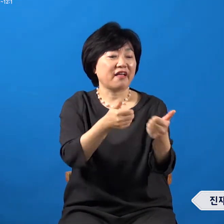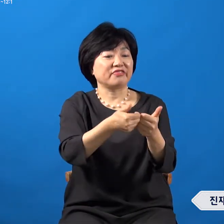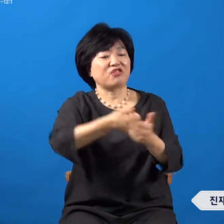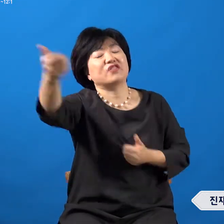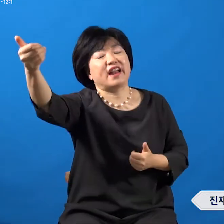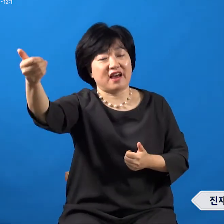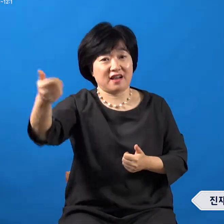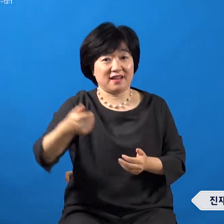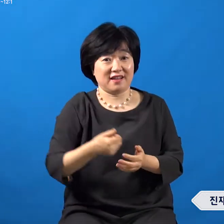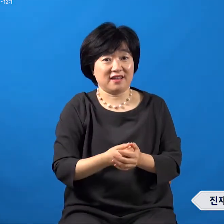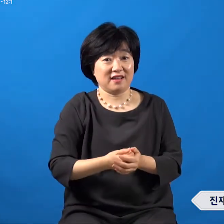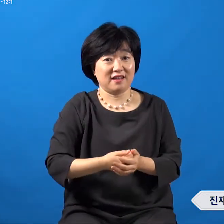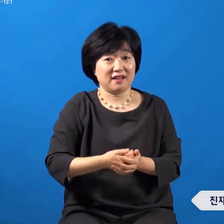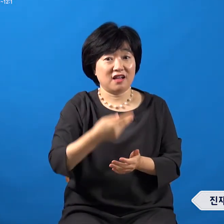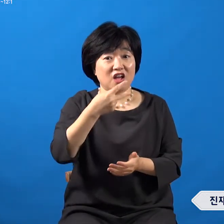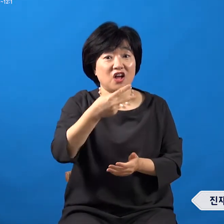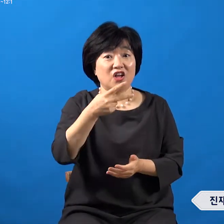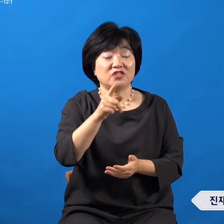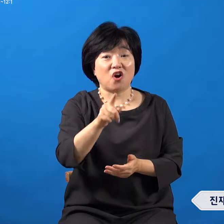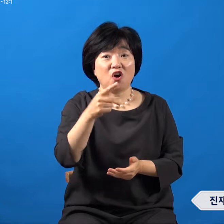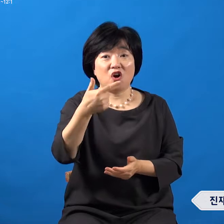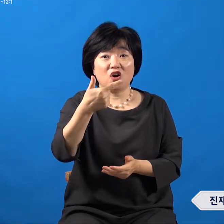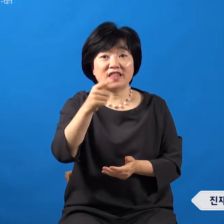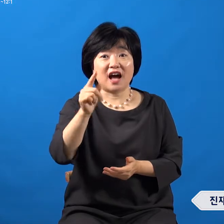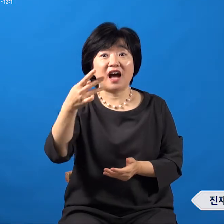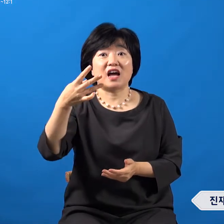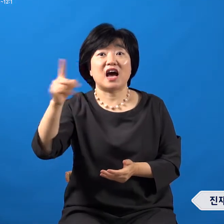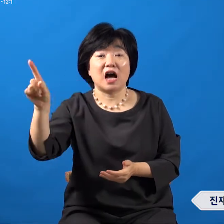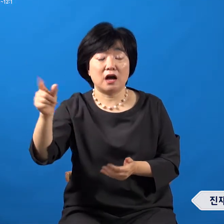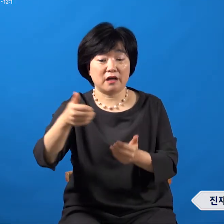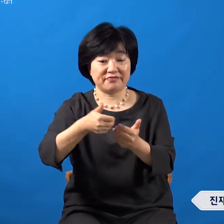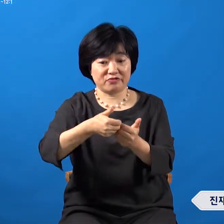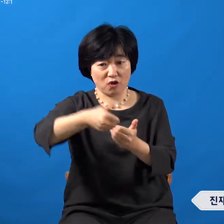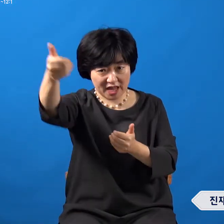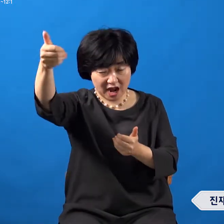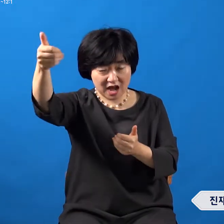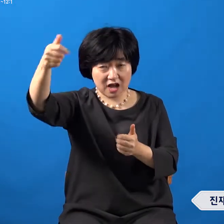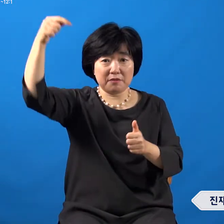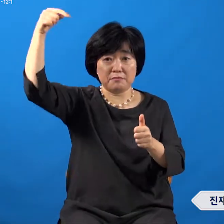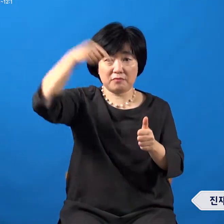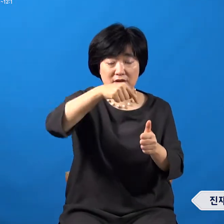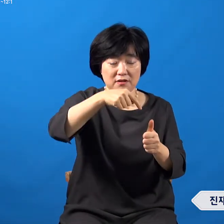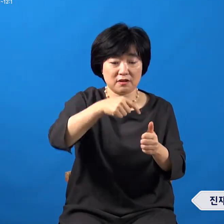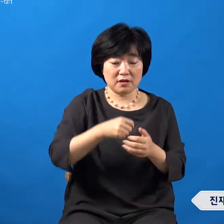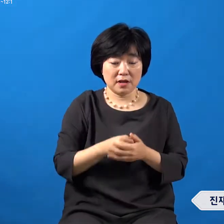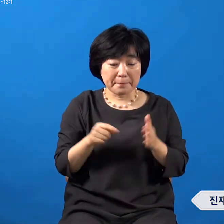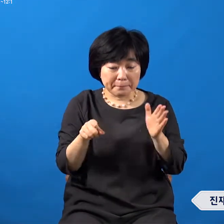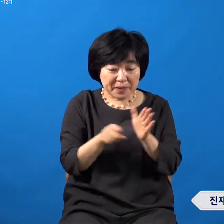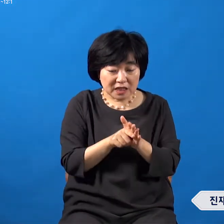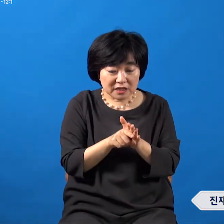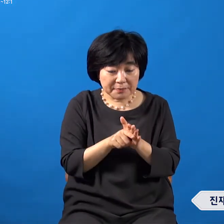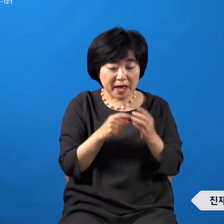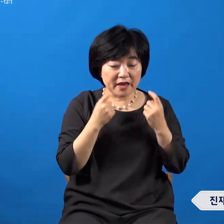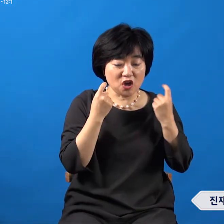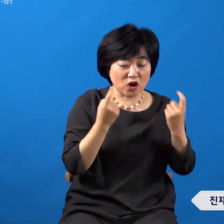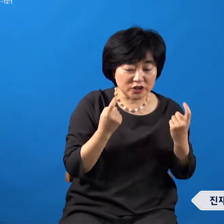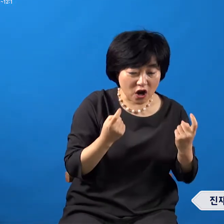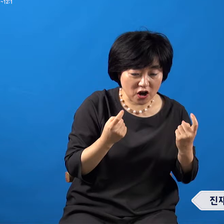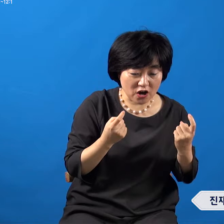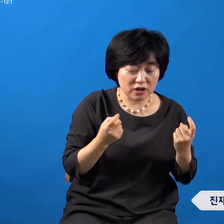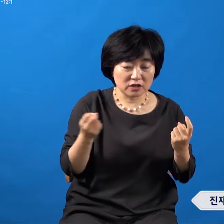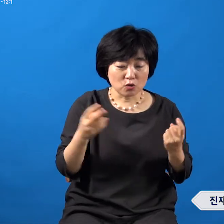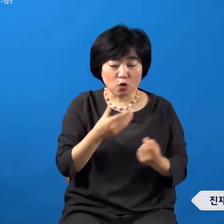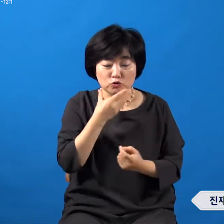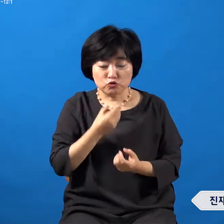말씀합니다. 떠나야 하는 삶, 그의 인생의 믿음의 여정 가운데 축복을 향한 삶,